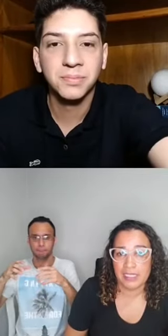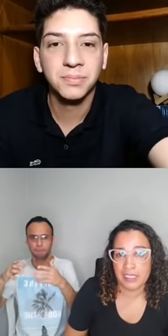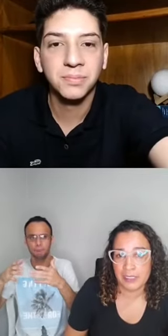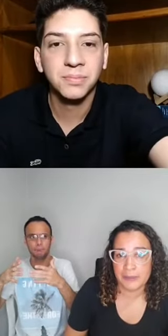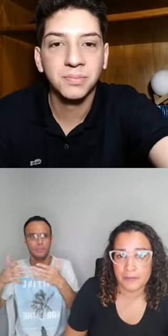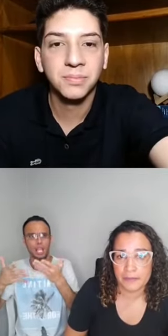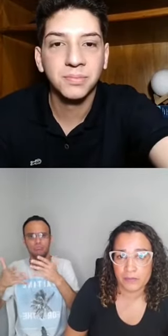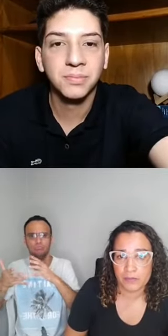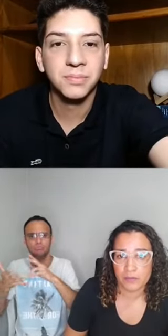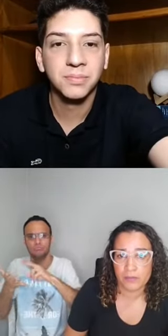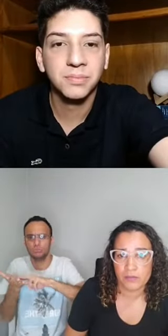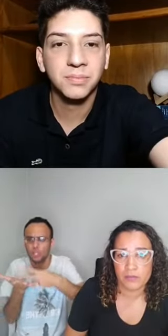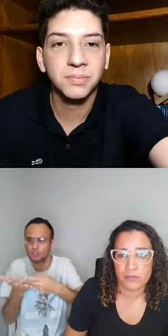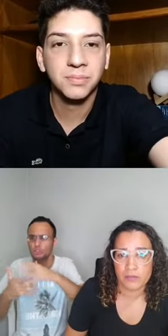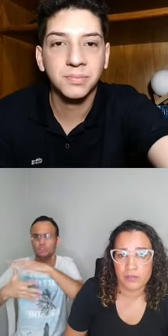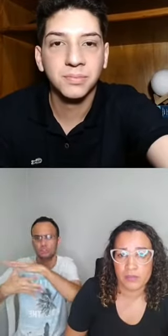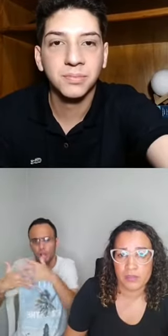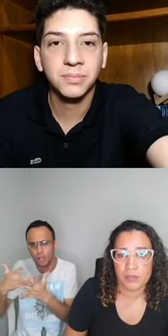E,